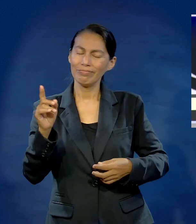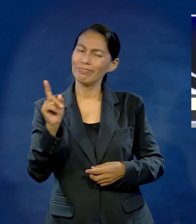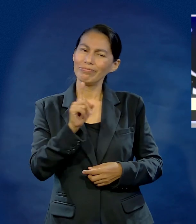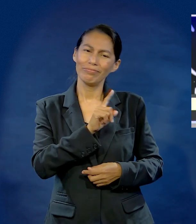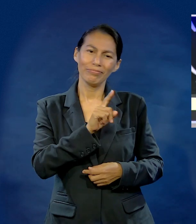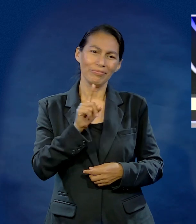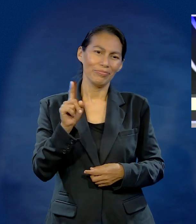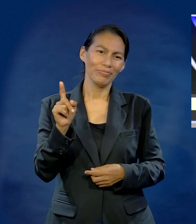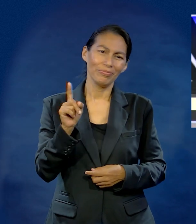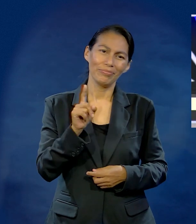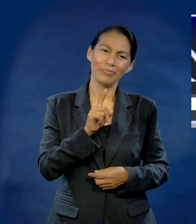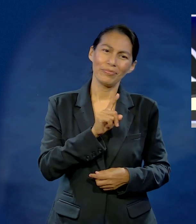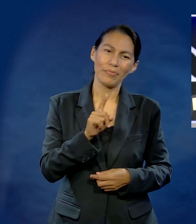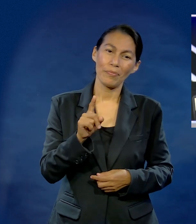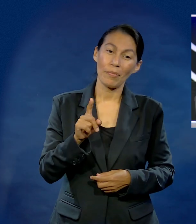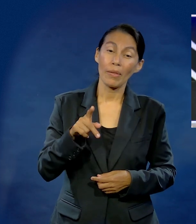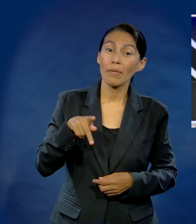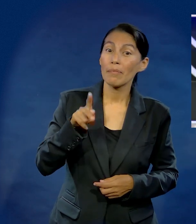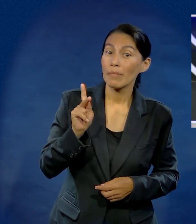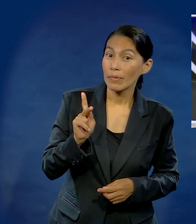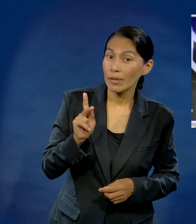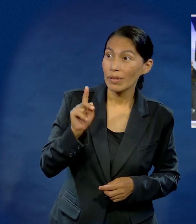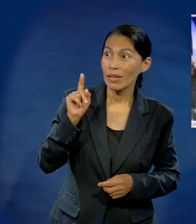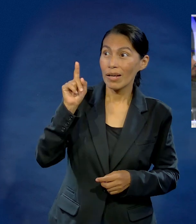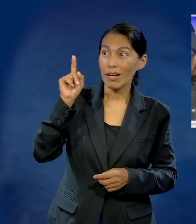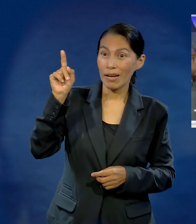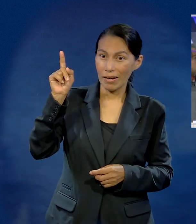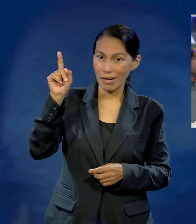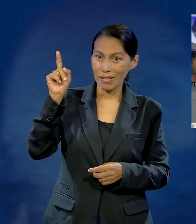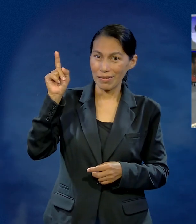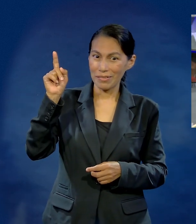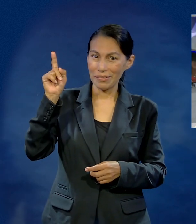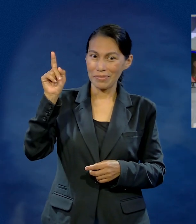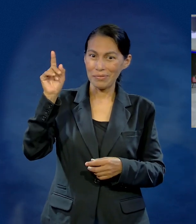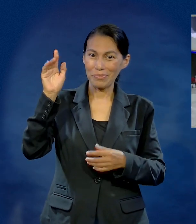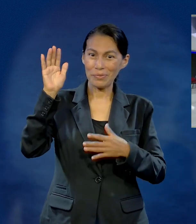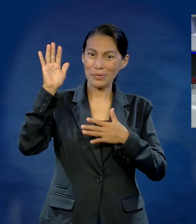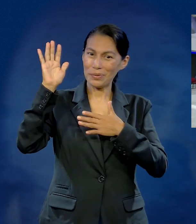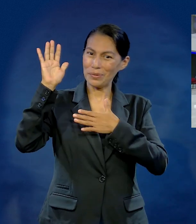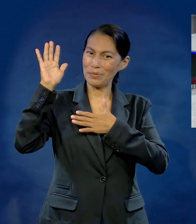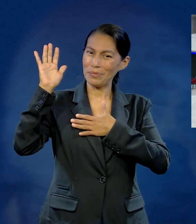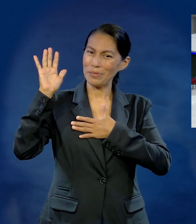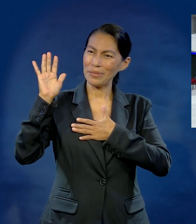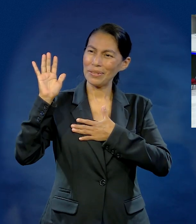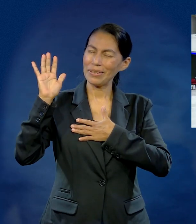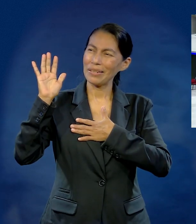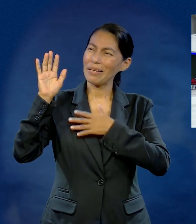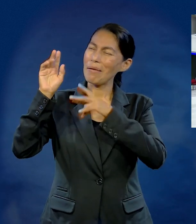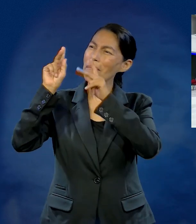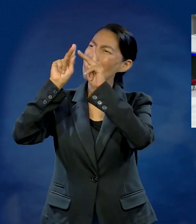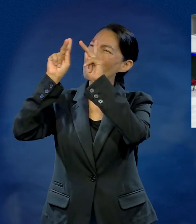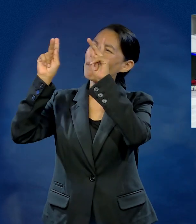riquezas, ni te ha prometido cielo azul,